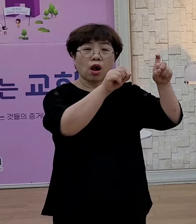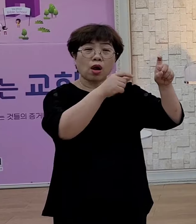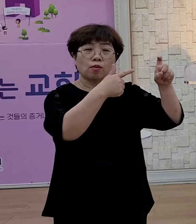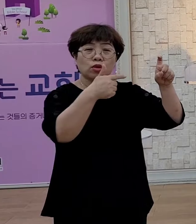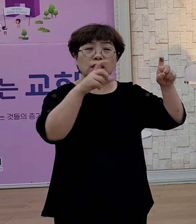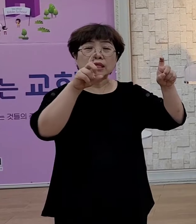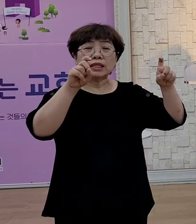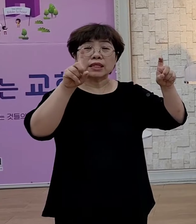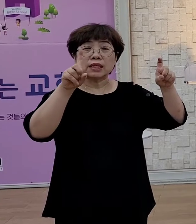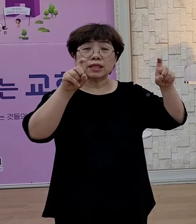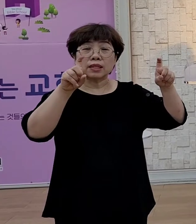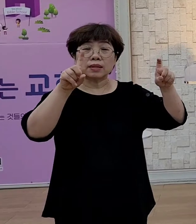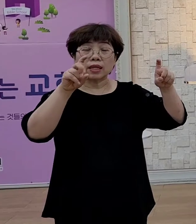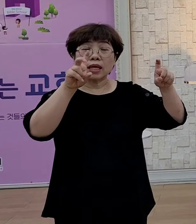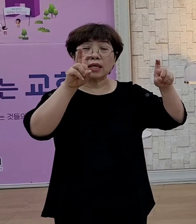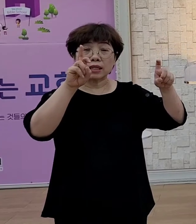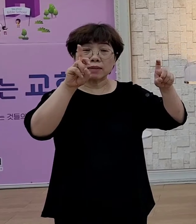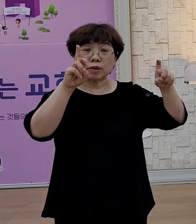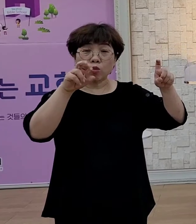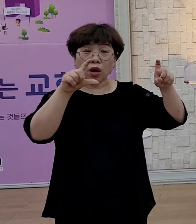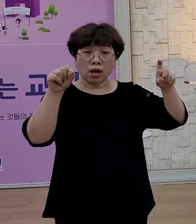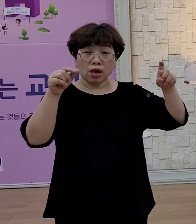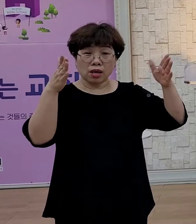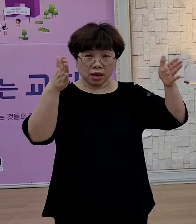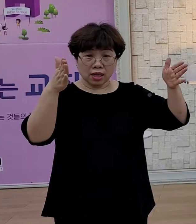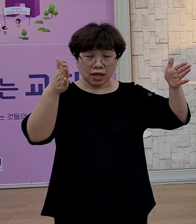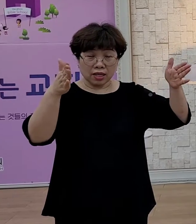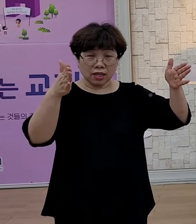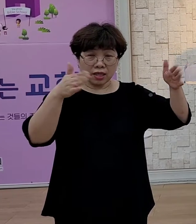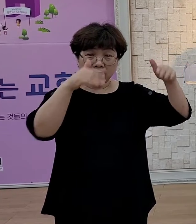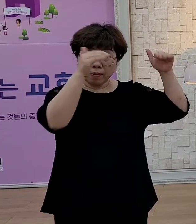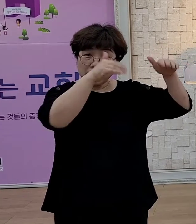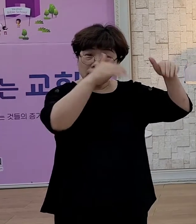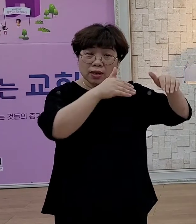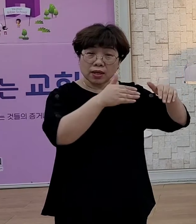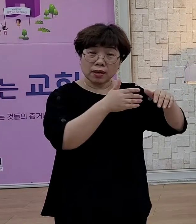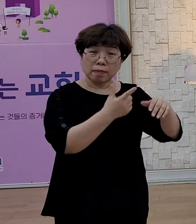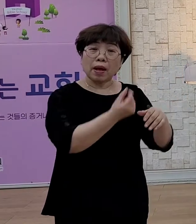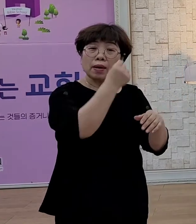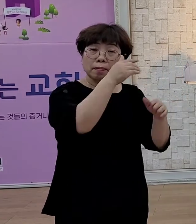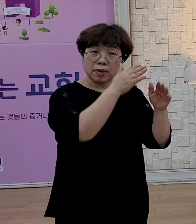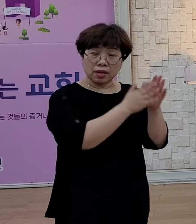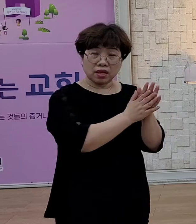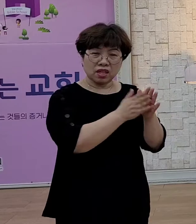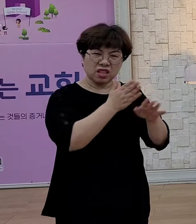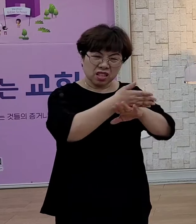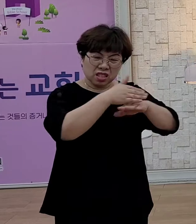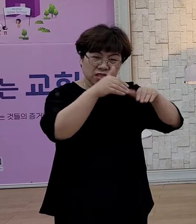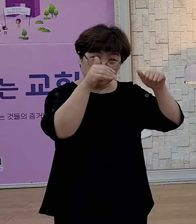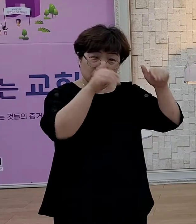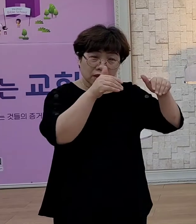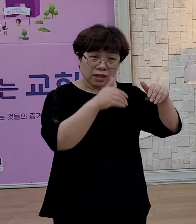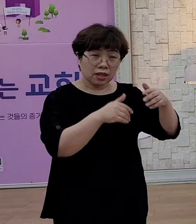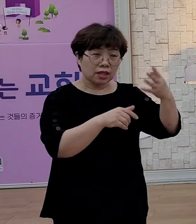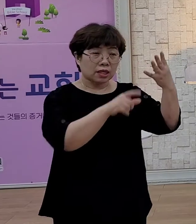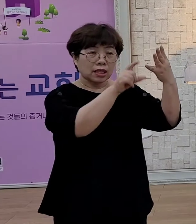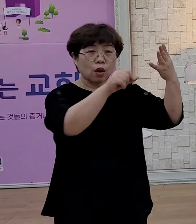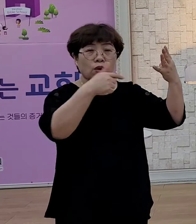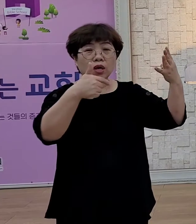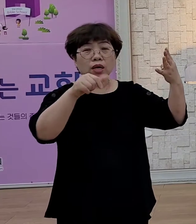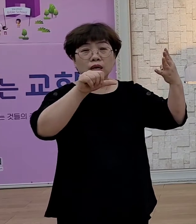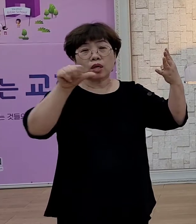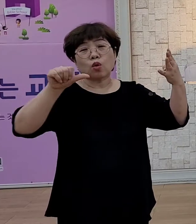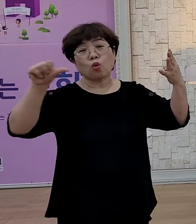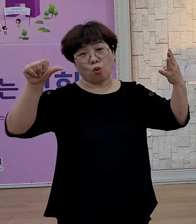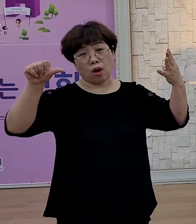12월 달까지, 그거는 이른 비라 그래요. 늦은 비는 4월 달, 5월 달. 이때 이제 오는 비가